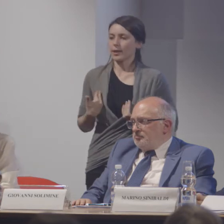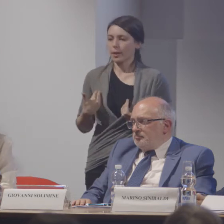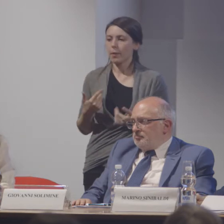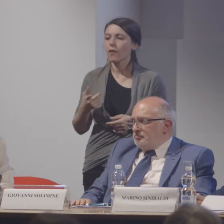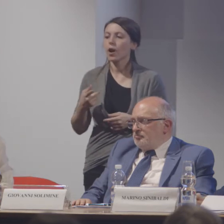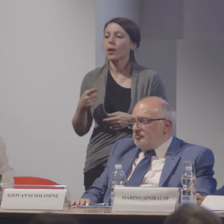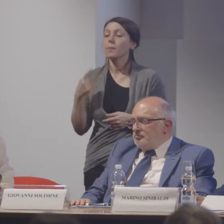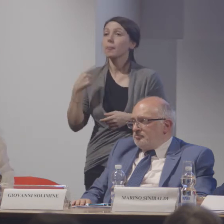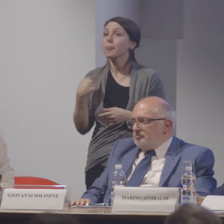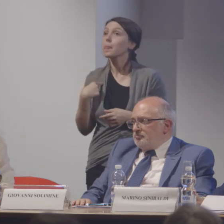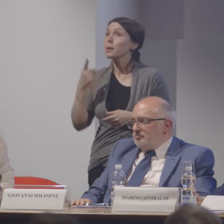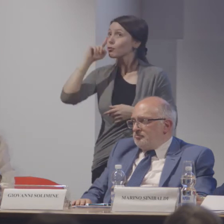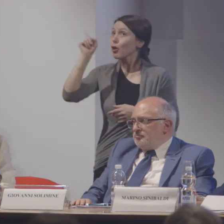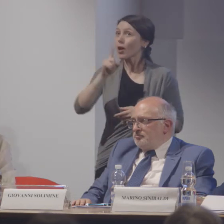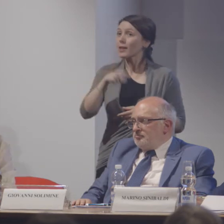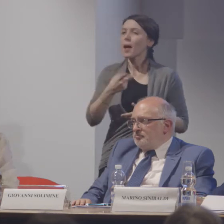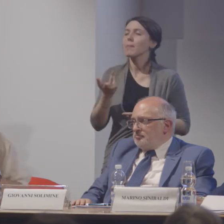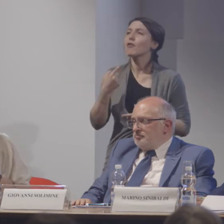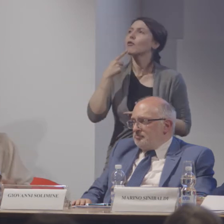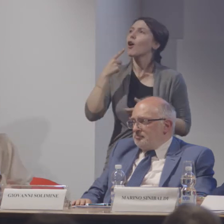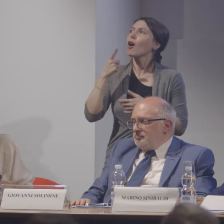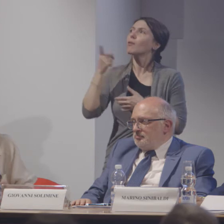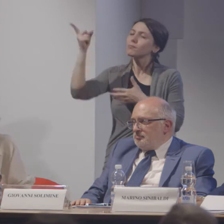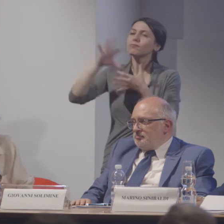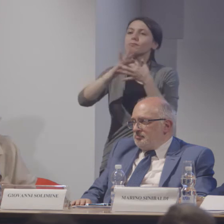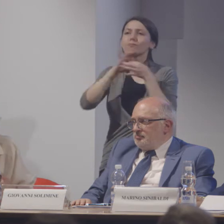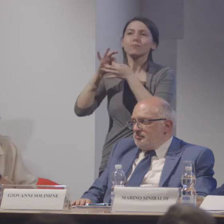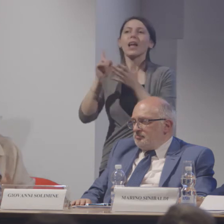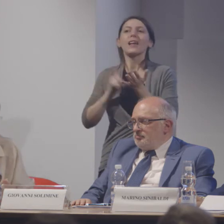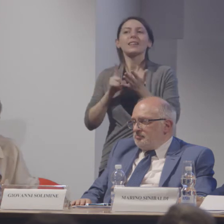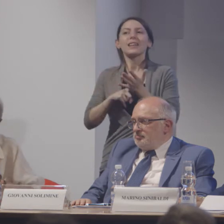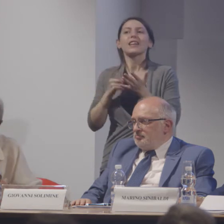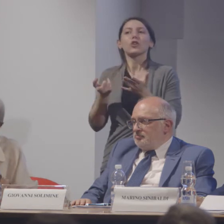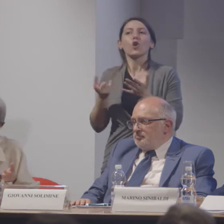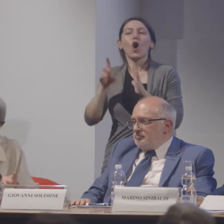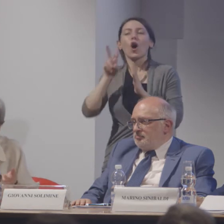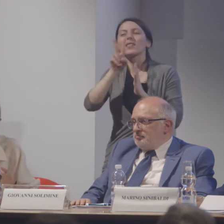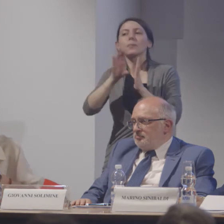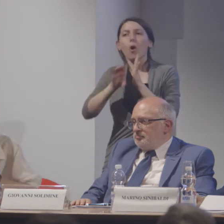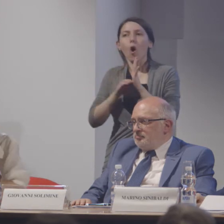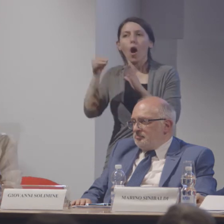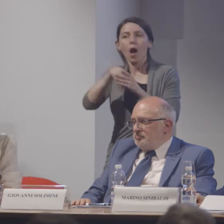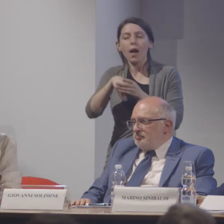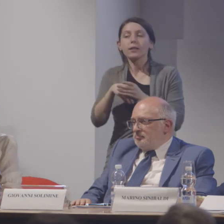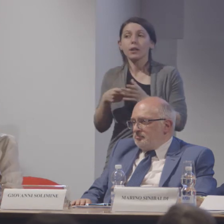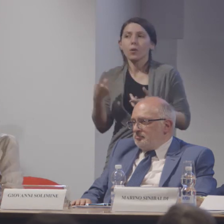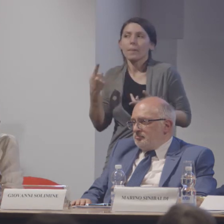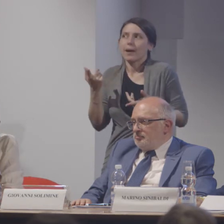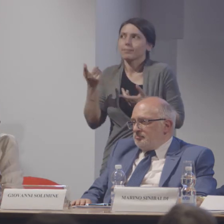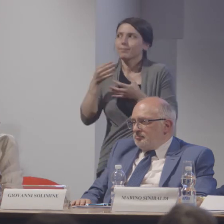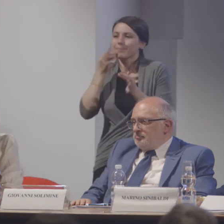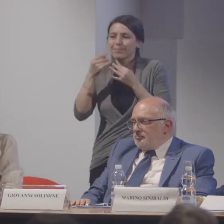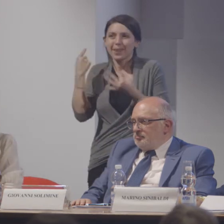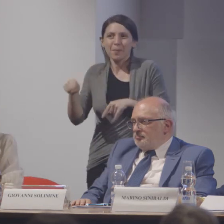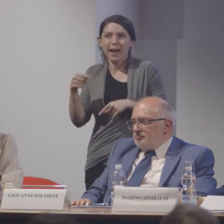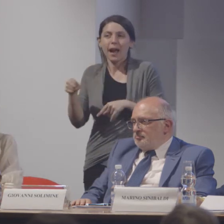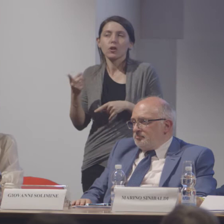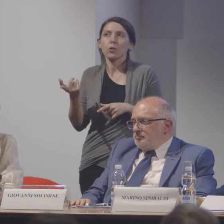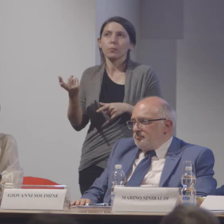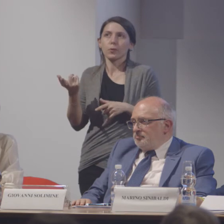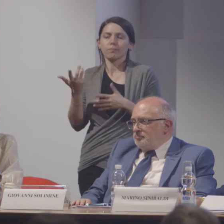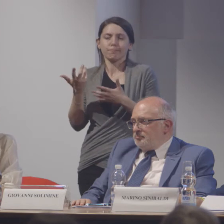un diritto costituzionale, ma da questa, come dire, da questa aspettativa è chiaro che cosa voglia dire. Cioè